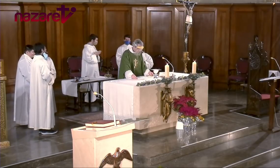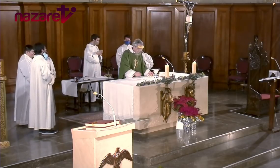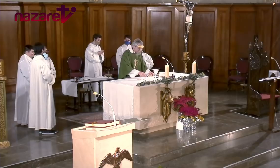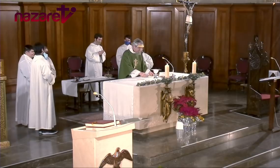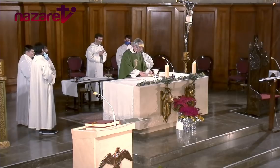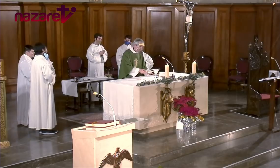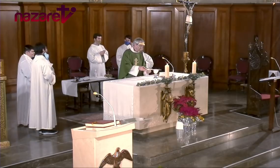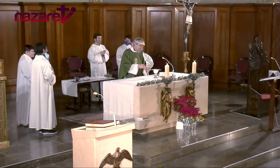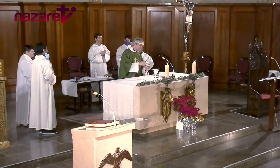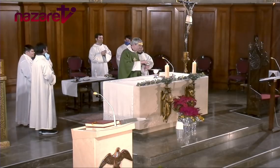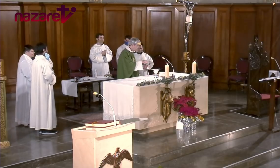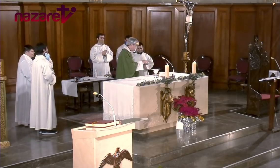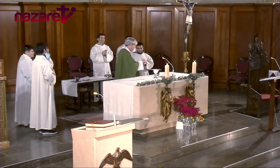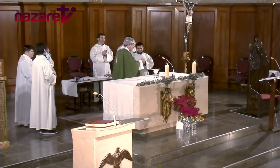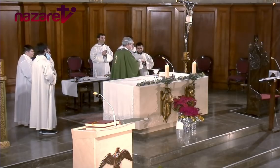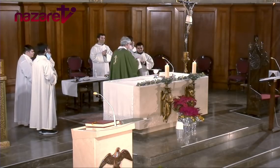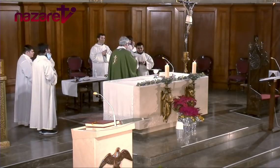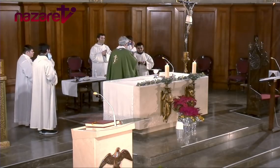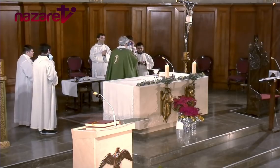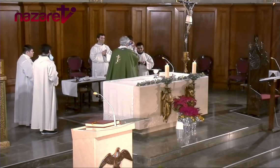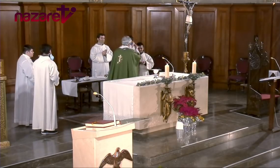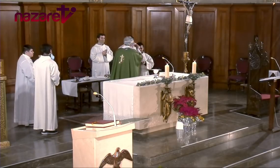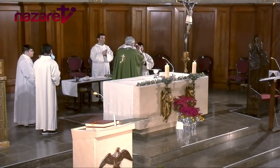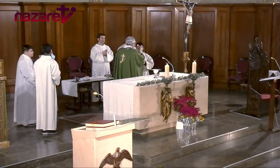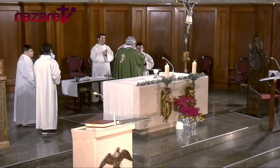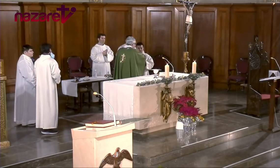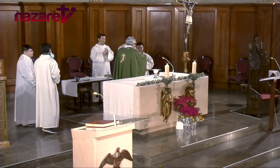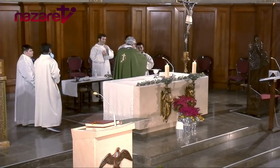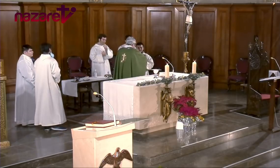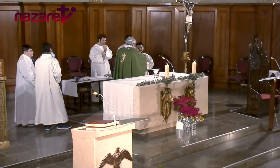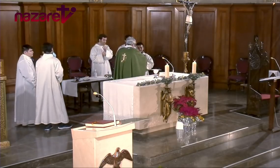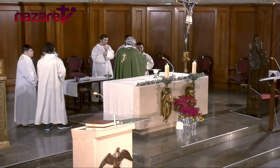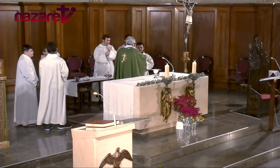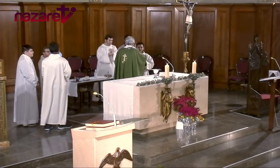Amor de